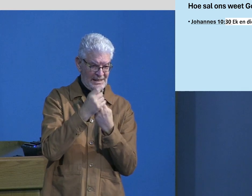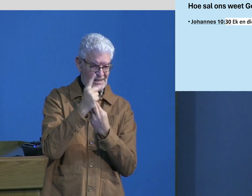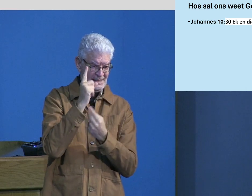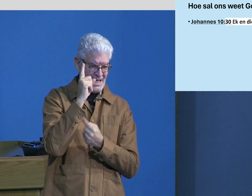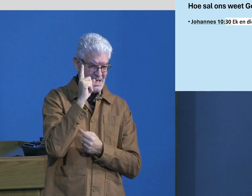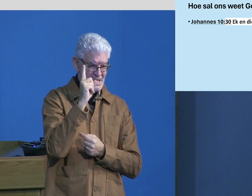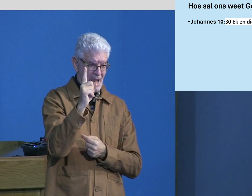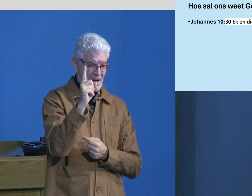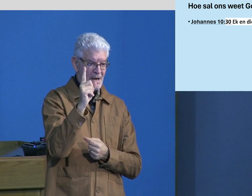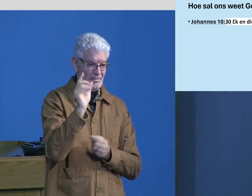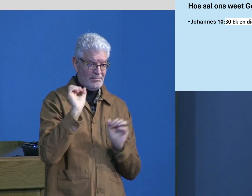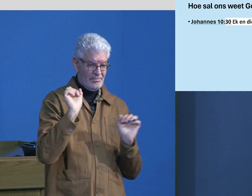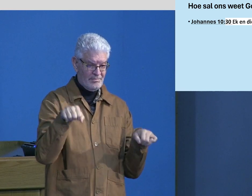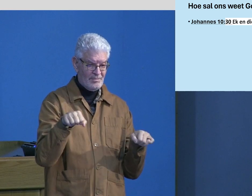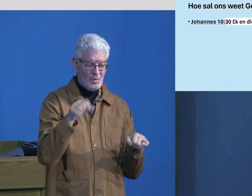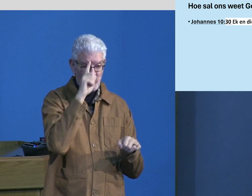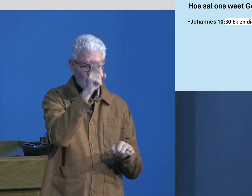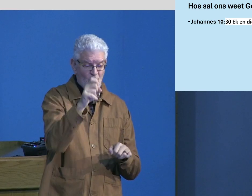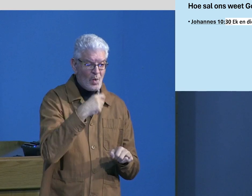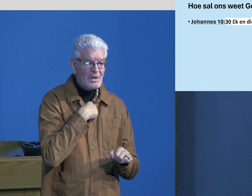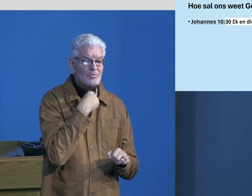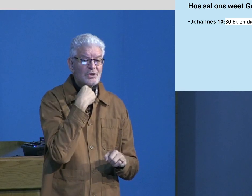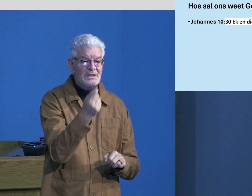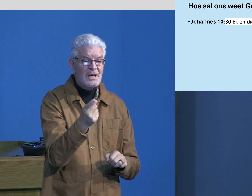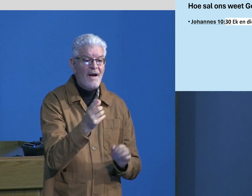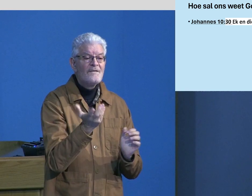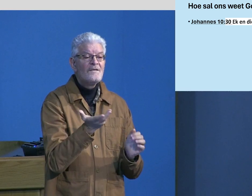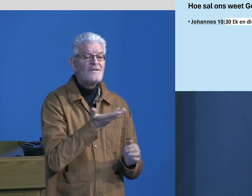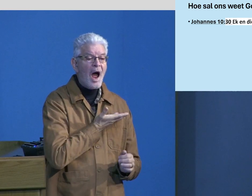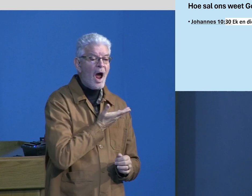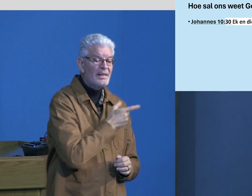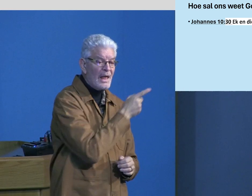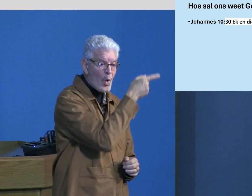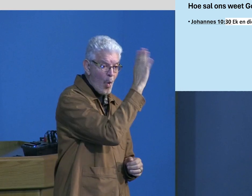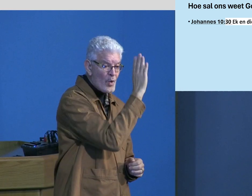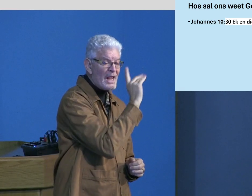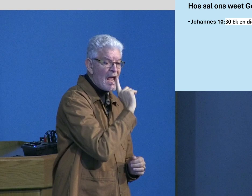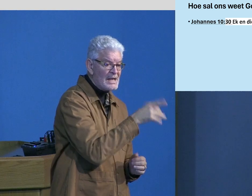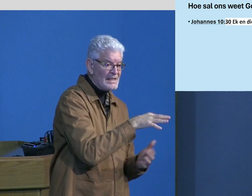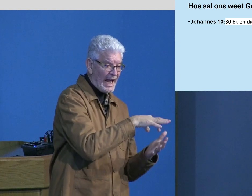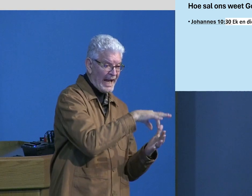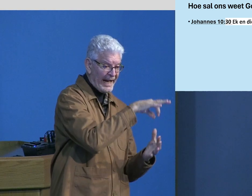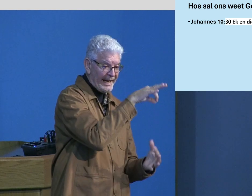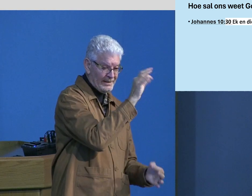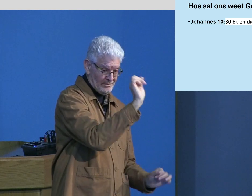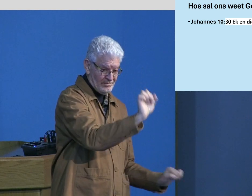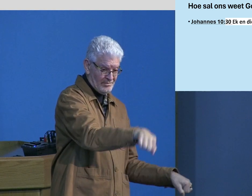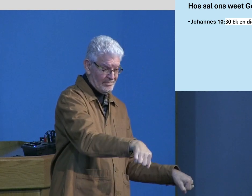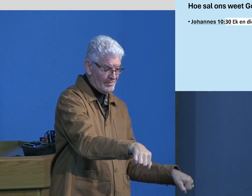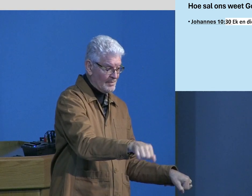is een. Né? Onthou ek het vir jou gesê, die Vader God is gees,